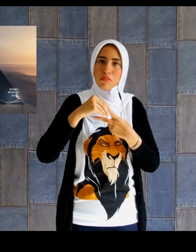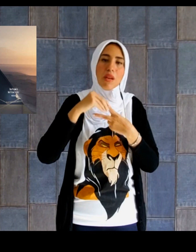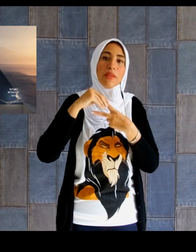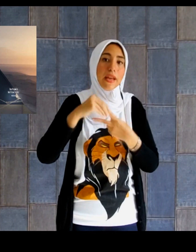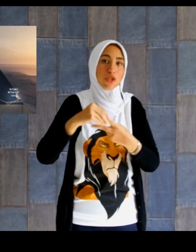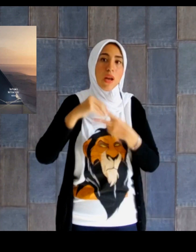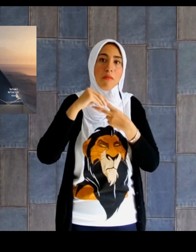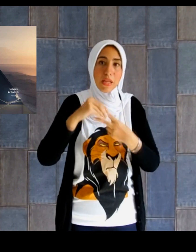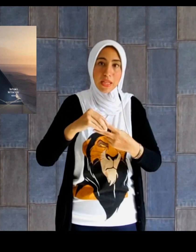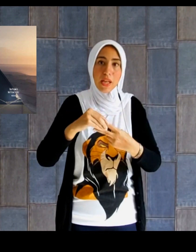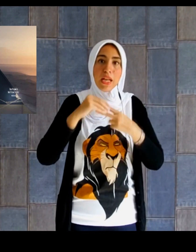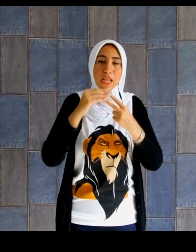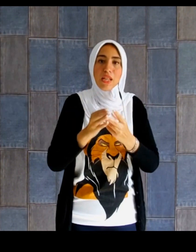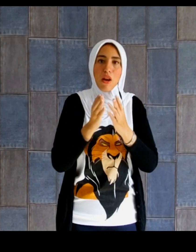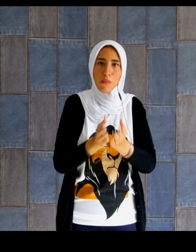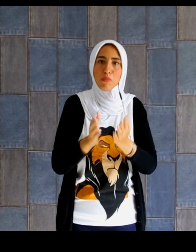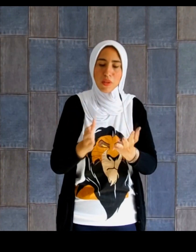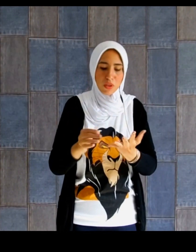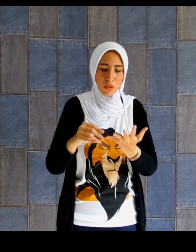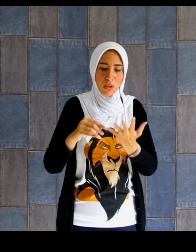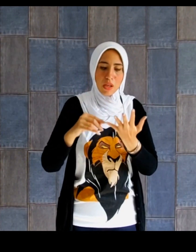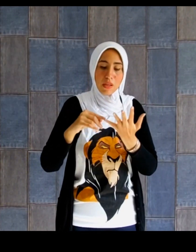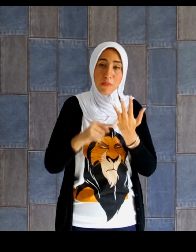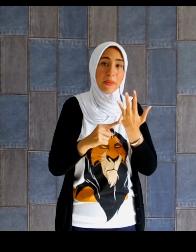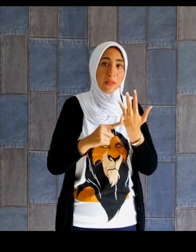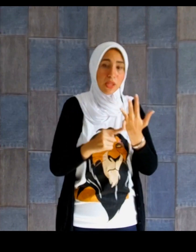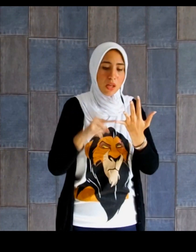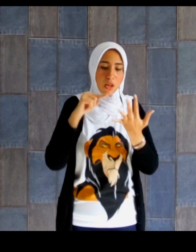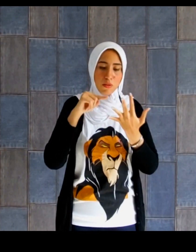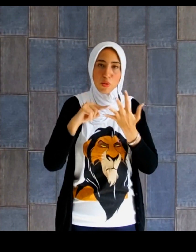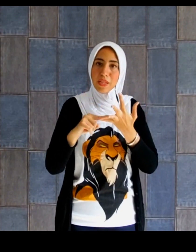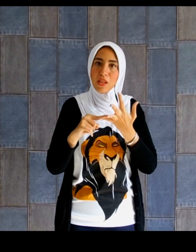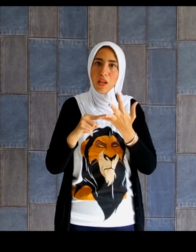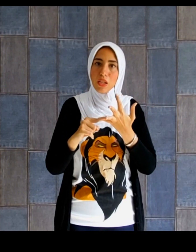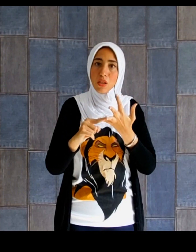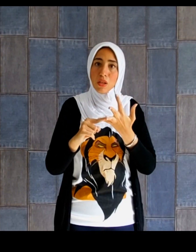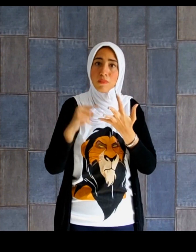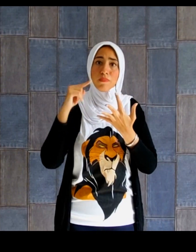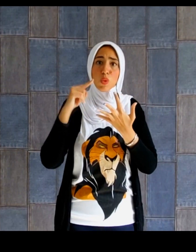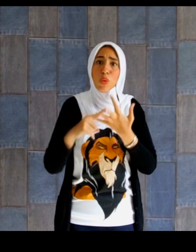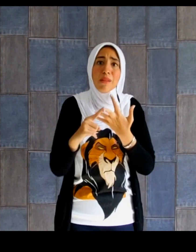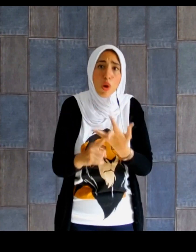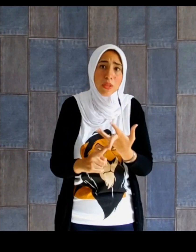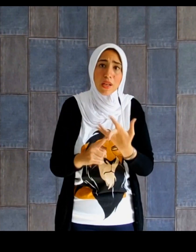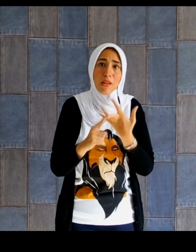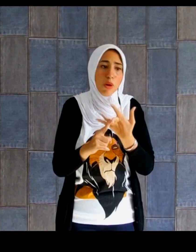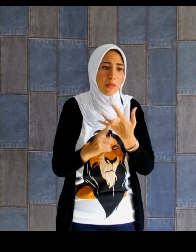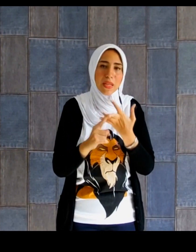مفيهاش ملكة يعني الاهرمات بتفتكر للباب الكبير للرسومات اللي على الحيطة والمومية المومية